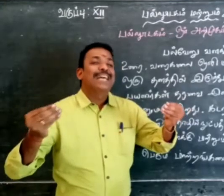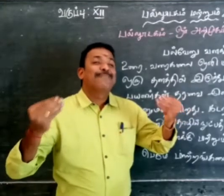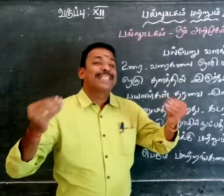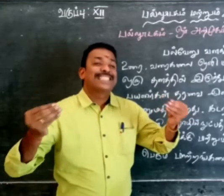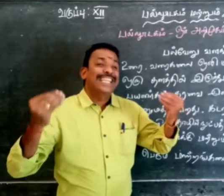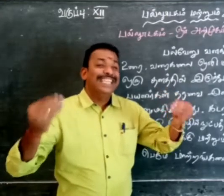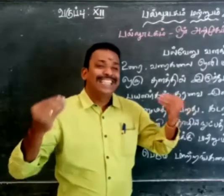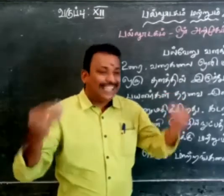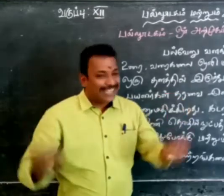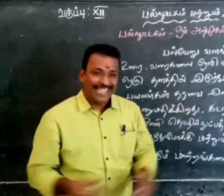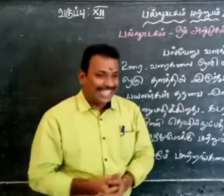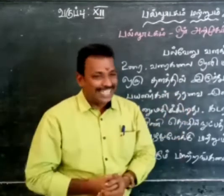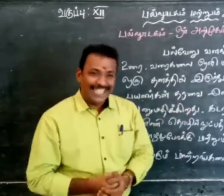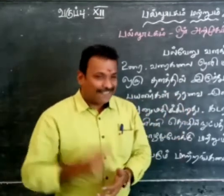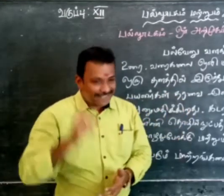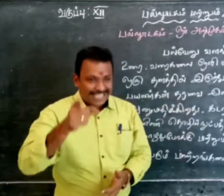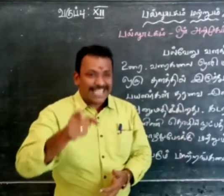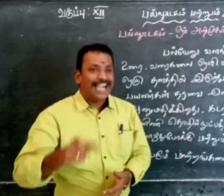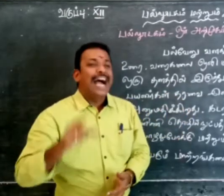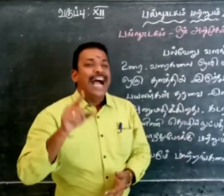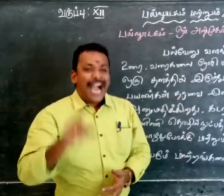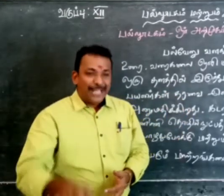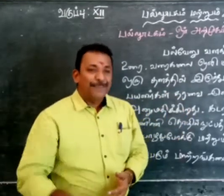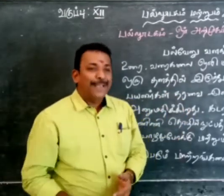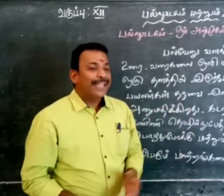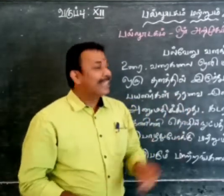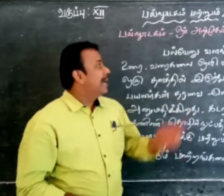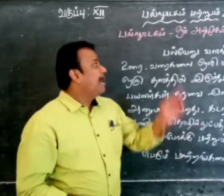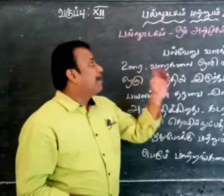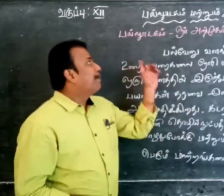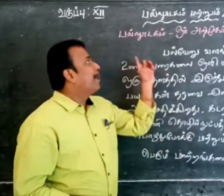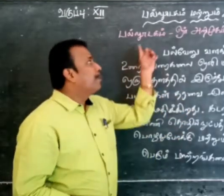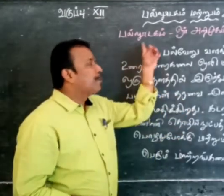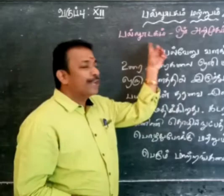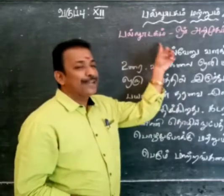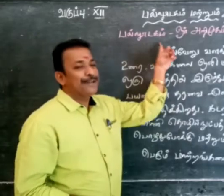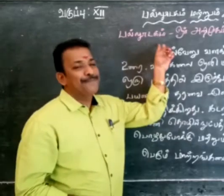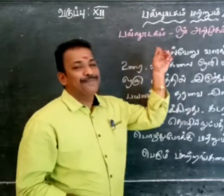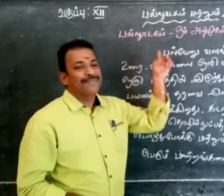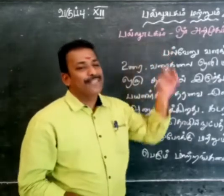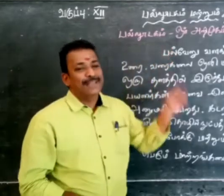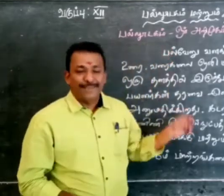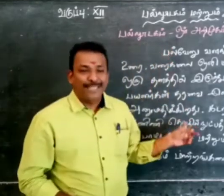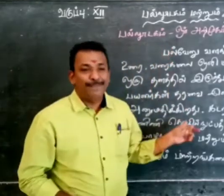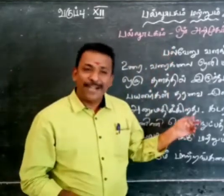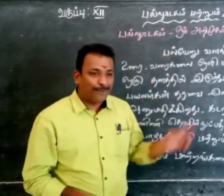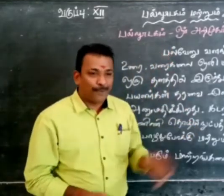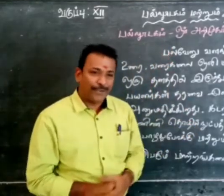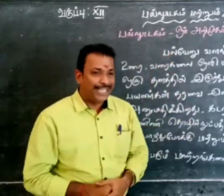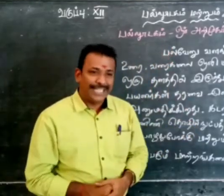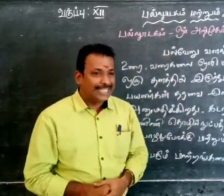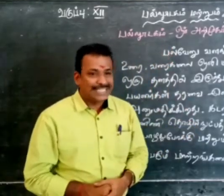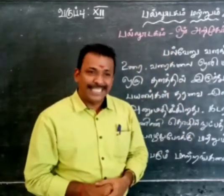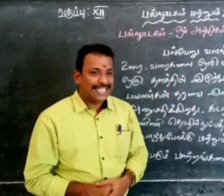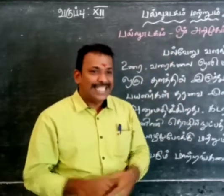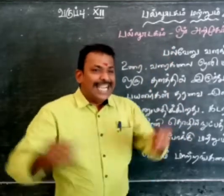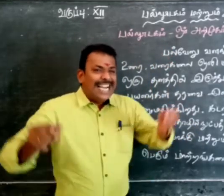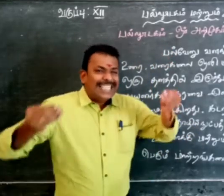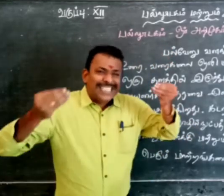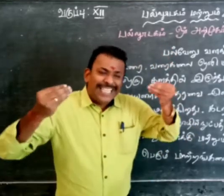இந்த செய்தித்தாள் அவருக்கா? அது பேர் தான் பல்லூடகம். பற்றி பார்க்க போகிறோம் நீங்கள், சரிண்ணா? இந்த